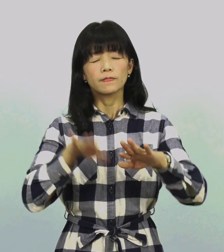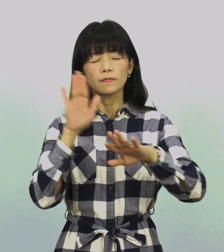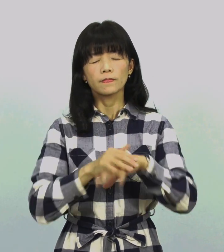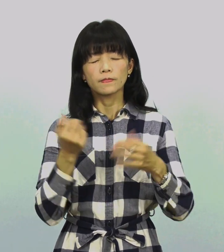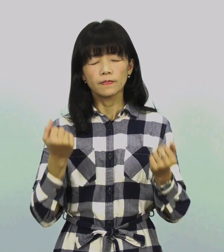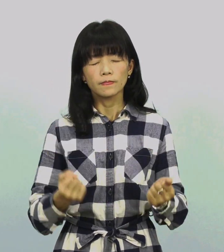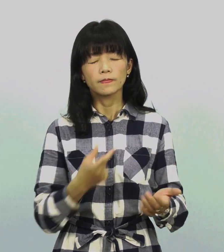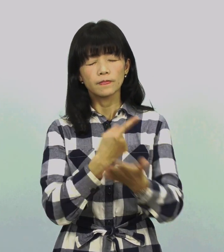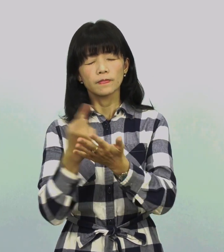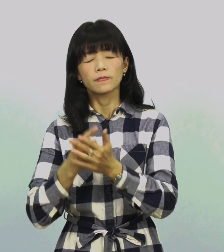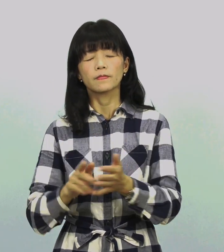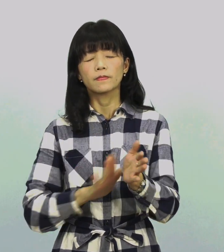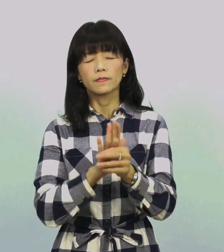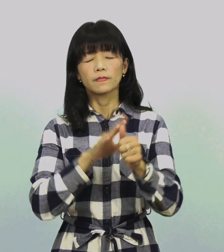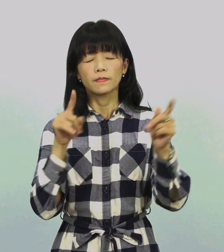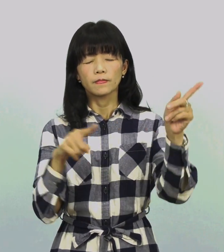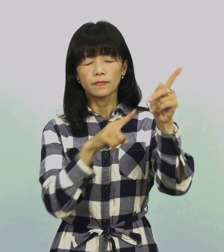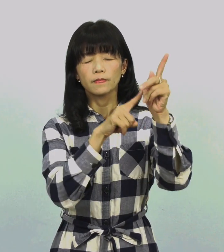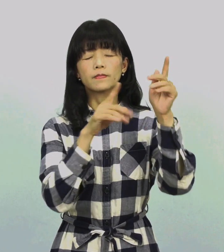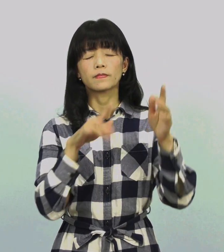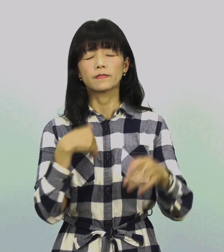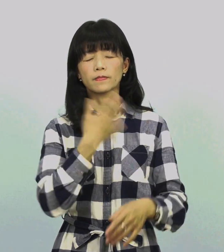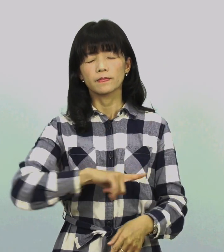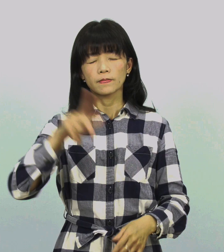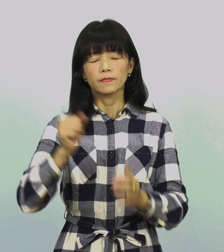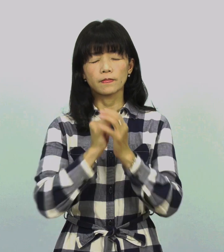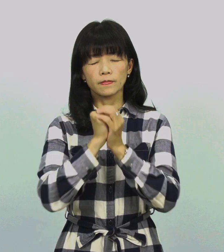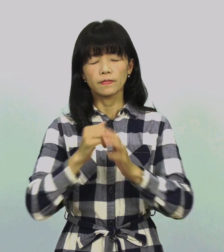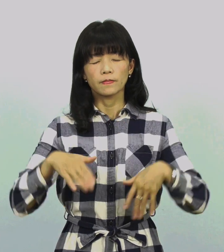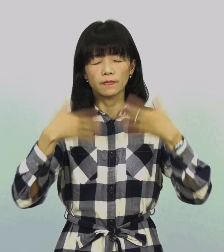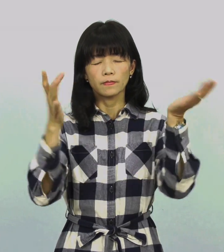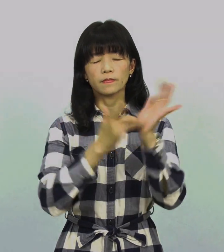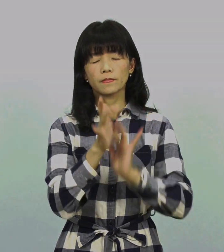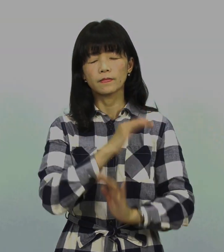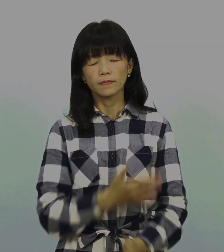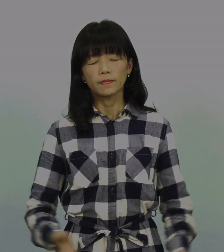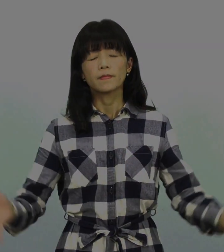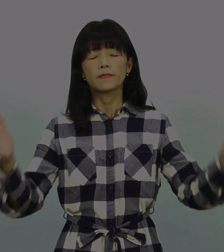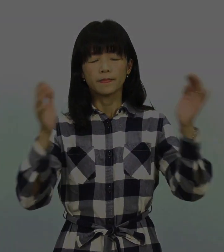你爱你的百姓身上。祷告奉耶稣的名祈求，阿们。